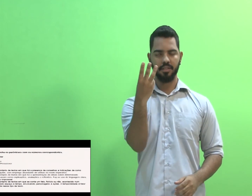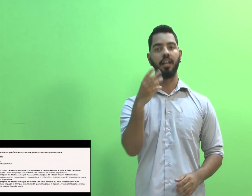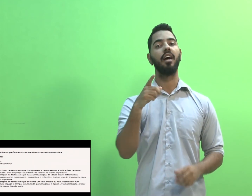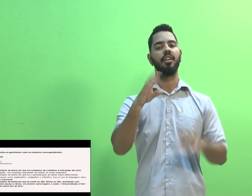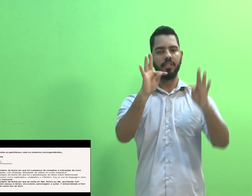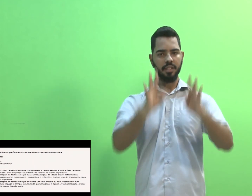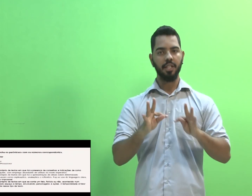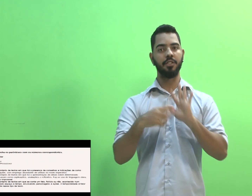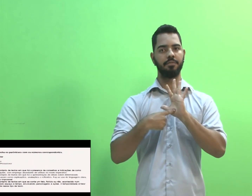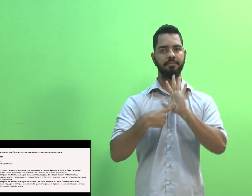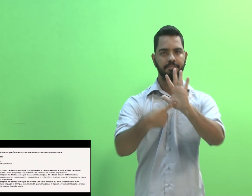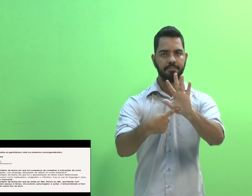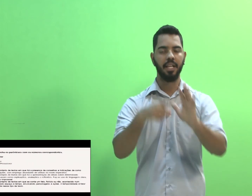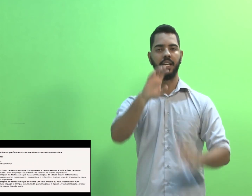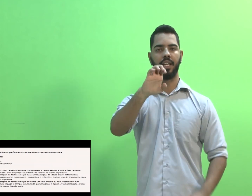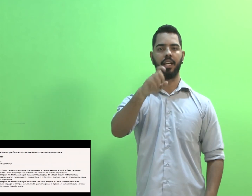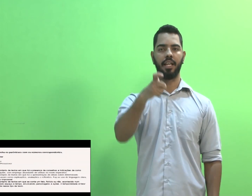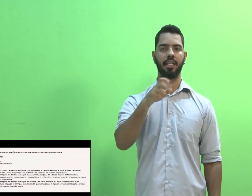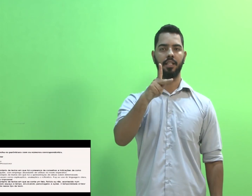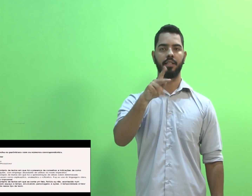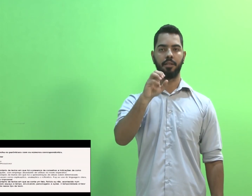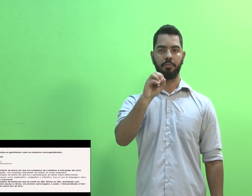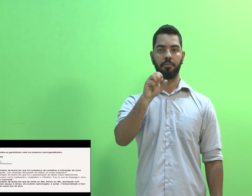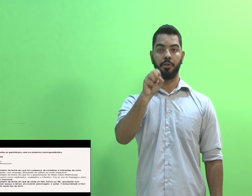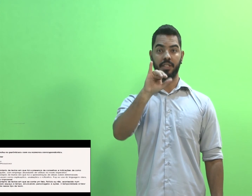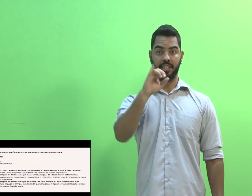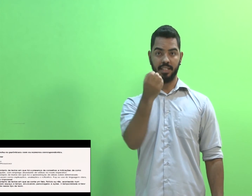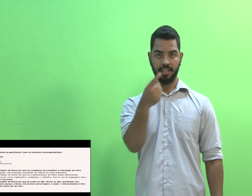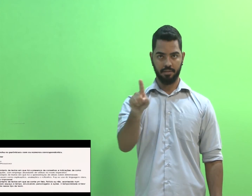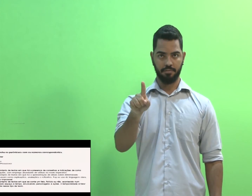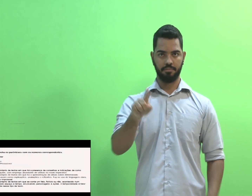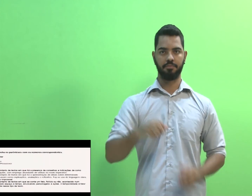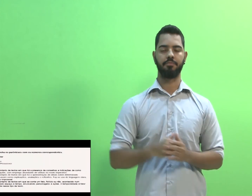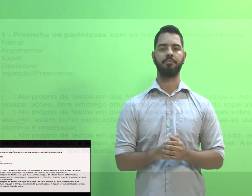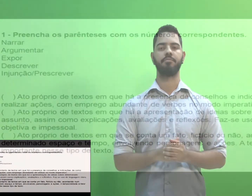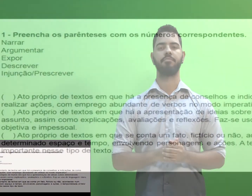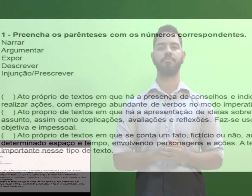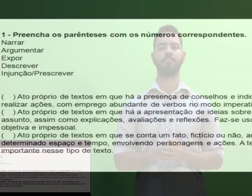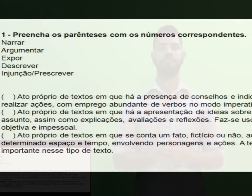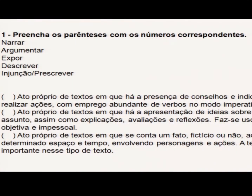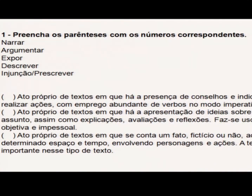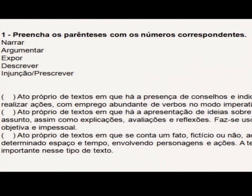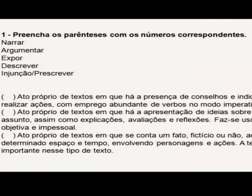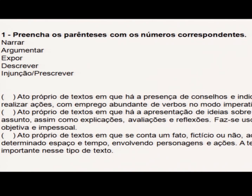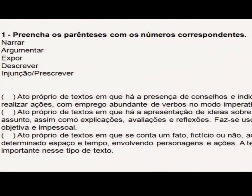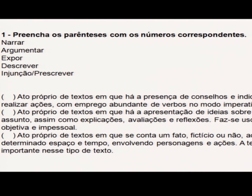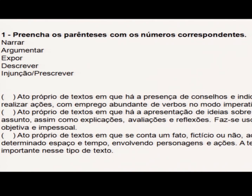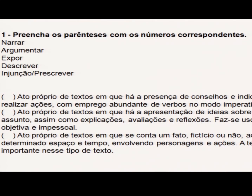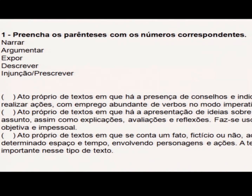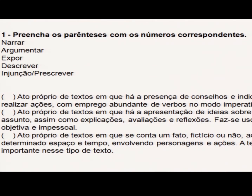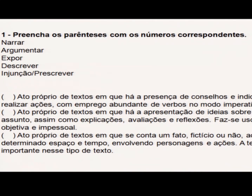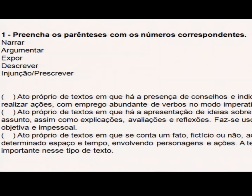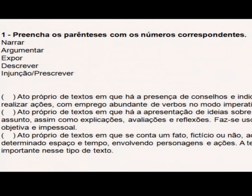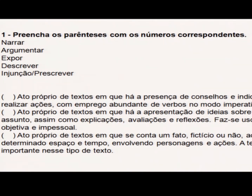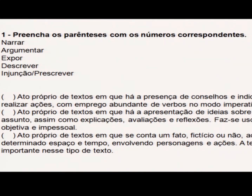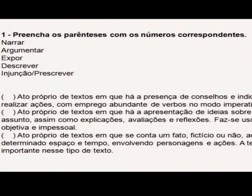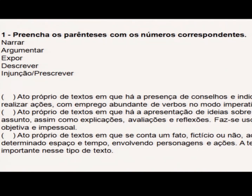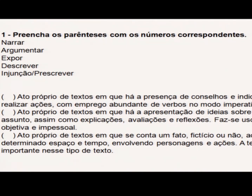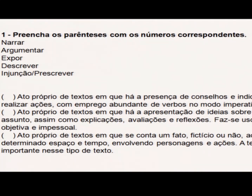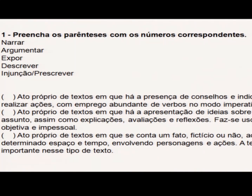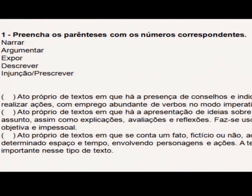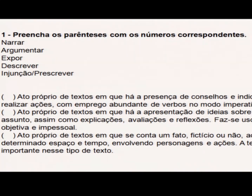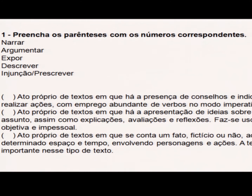Próximo, ato próprio de textos em que se conta um fato, fictício ou não, acontecido num determinado espaço